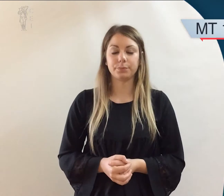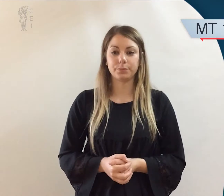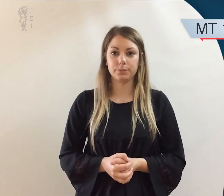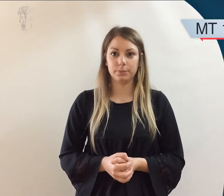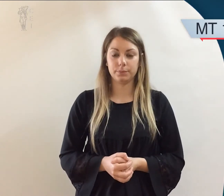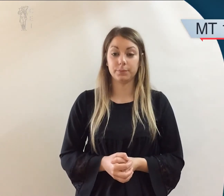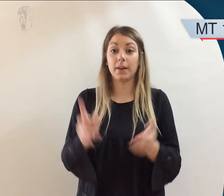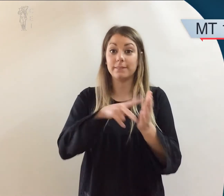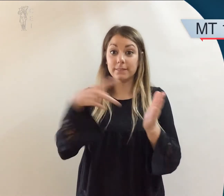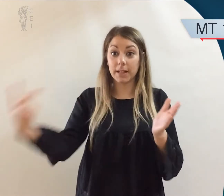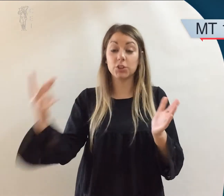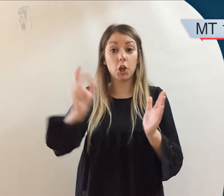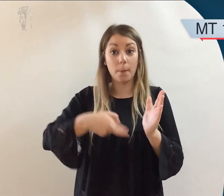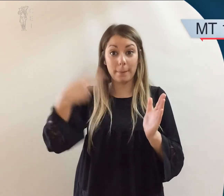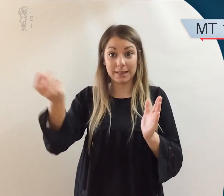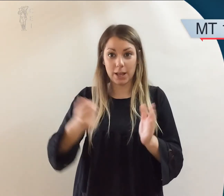dal vangelo secondo matteo